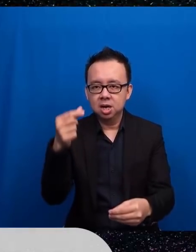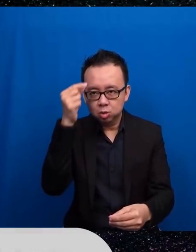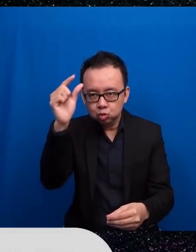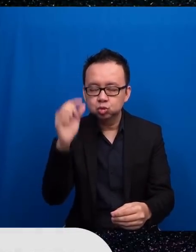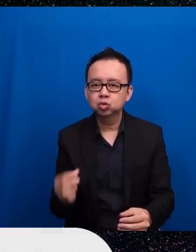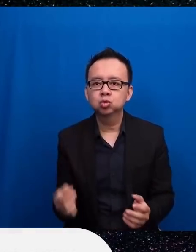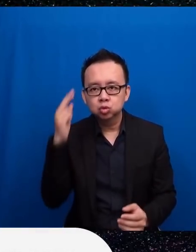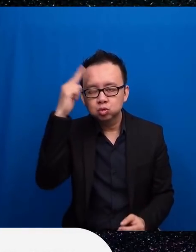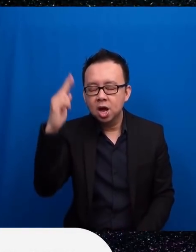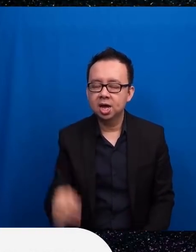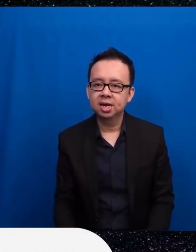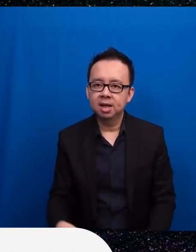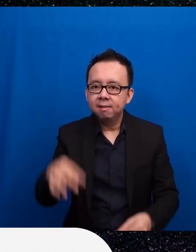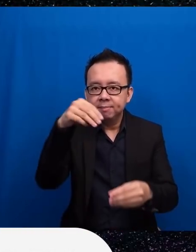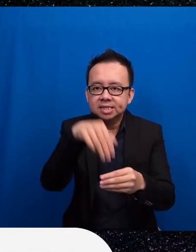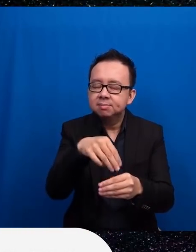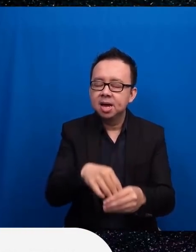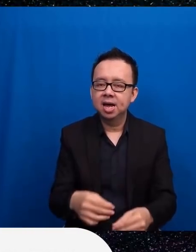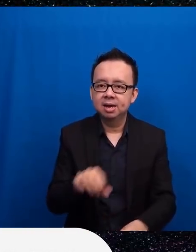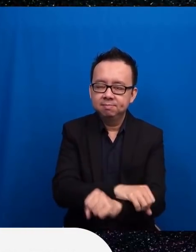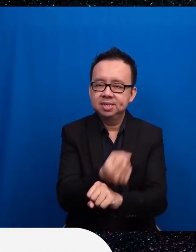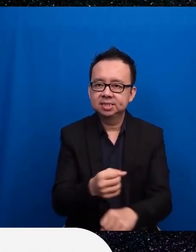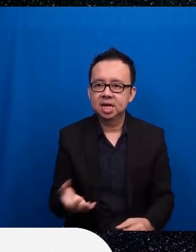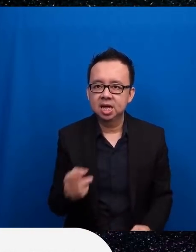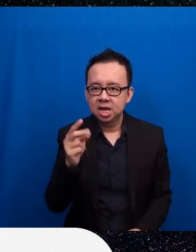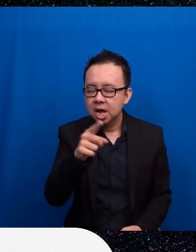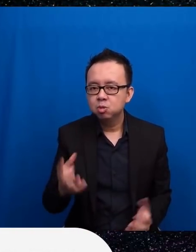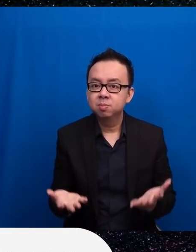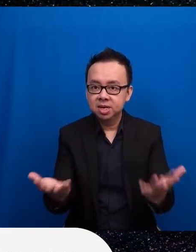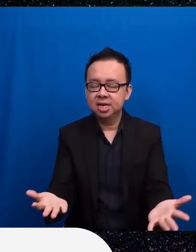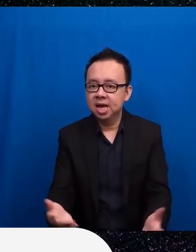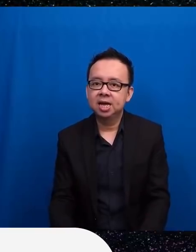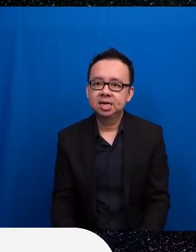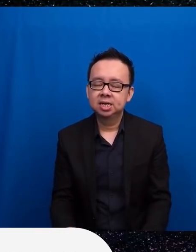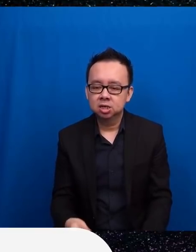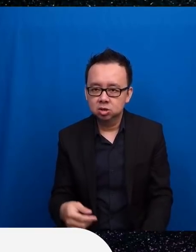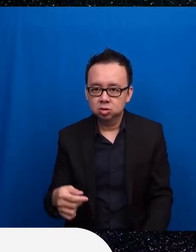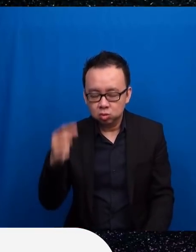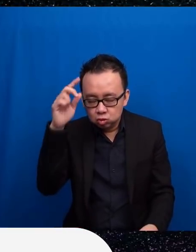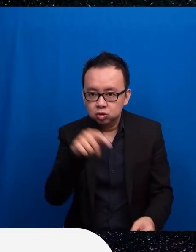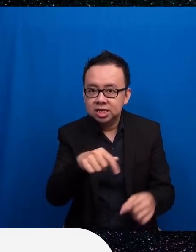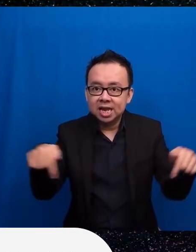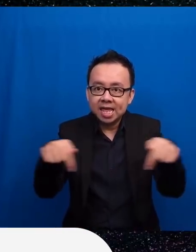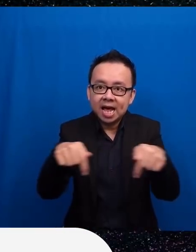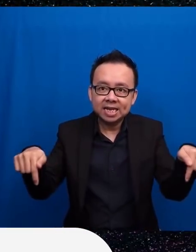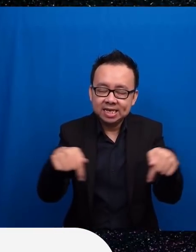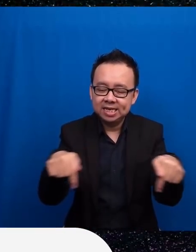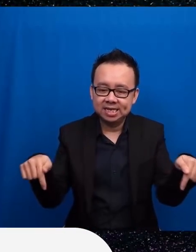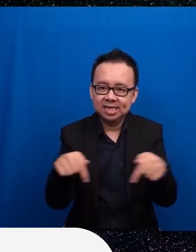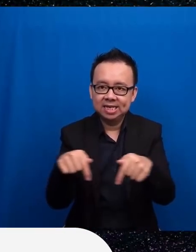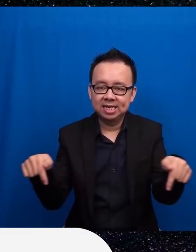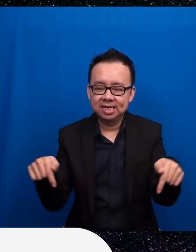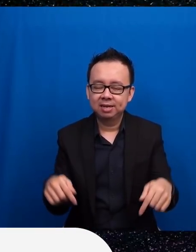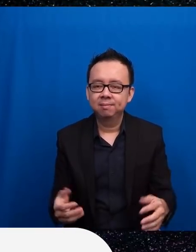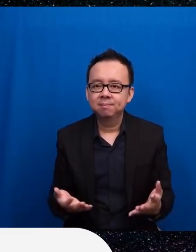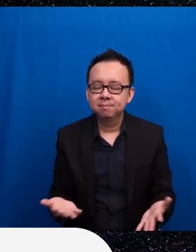Dan persembahan bisa saudara berikan melalui nomor rekening yang tertera di layar di depan saudara. Mari kita